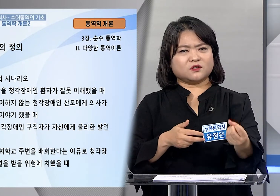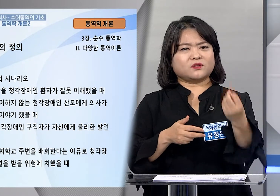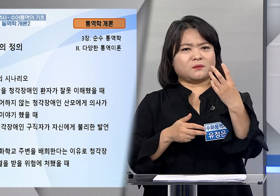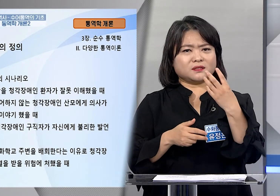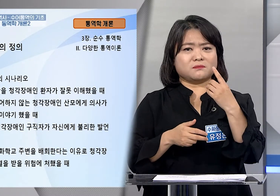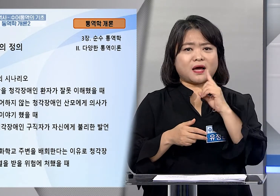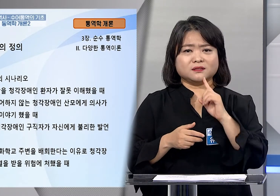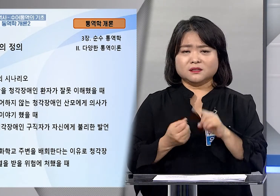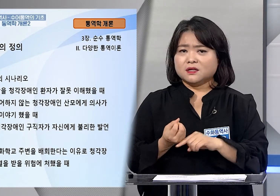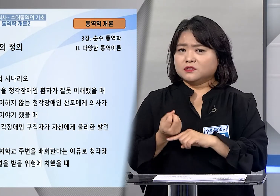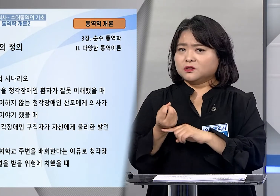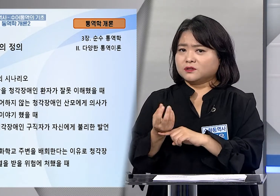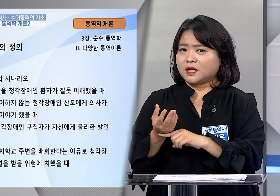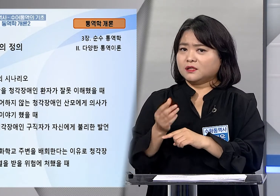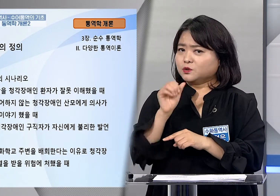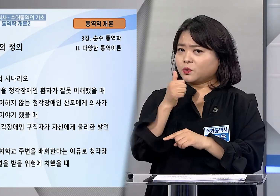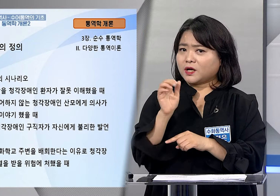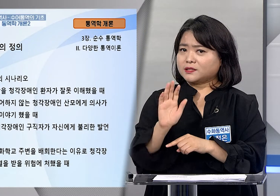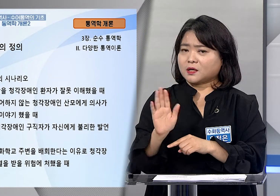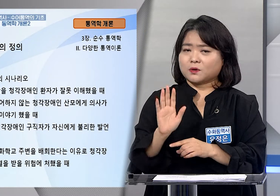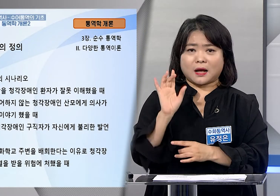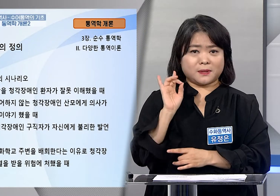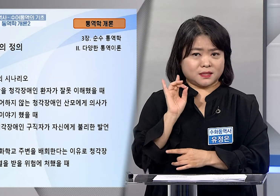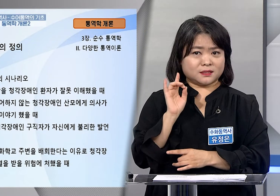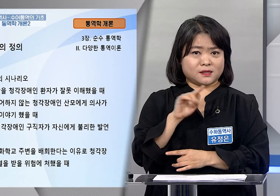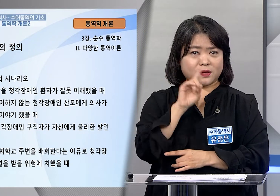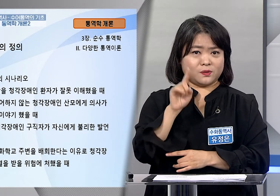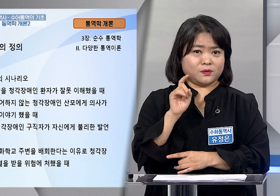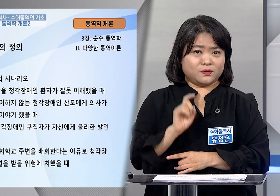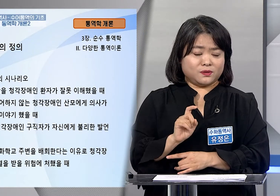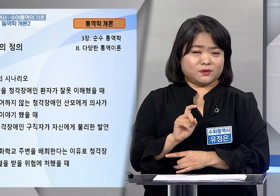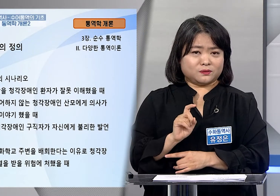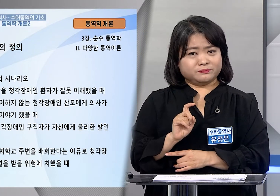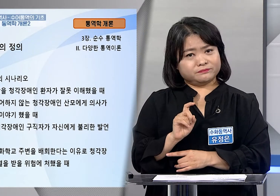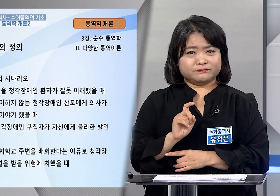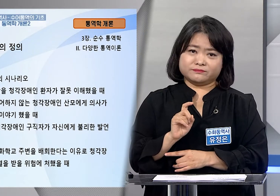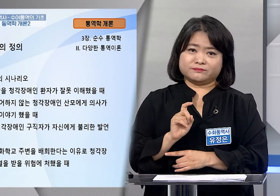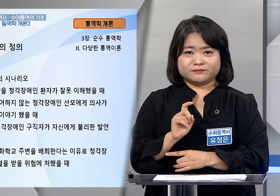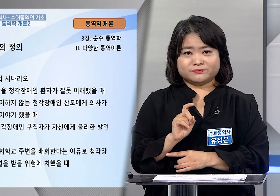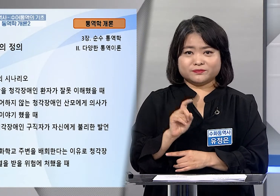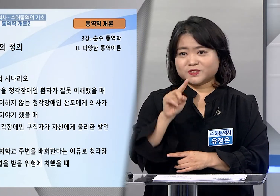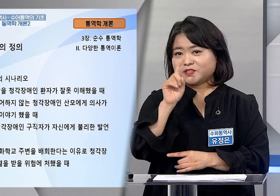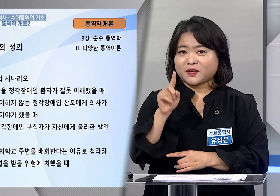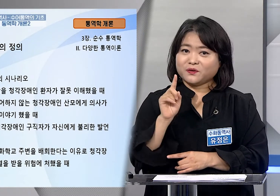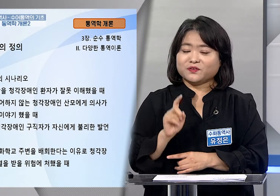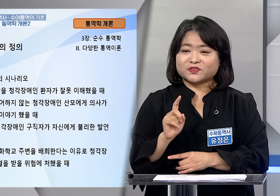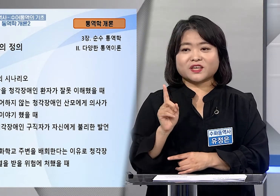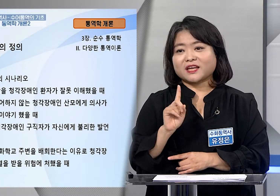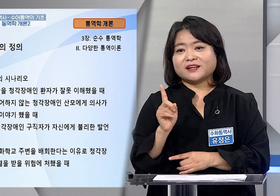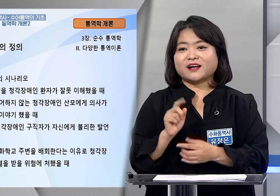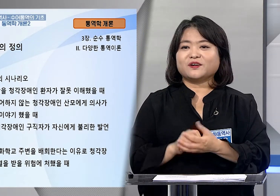전달받은 말을 전달, 통역하지 않고 가만히 있을까요? 음, 글쎄요. 어떻게 해야 될까요?